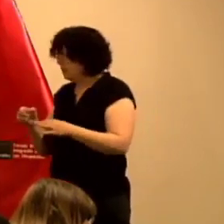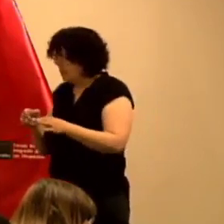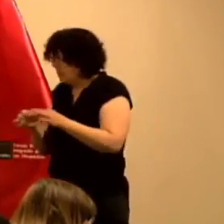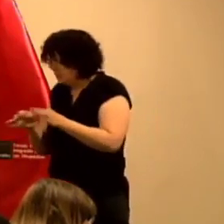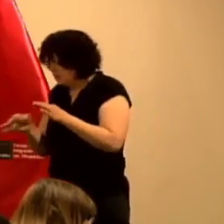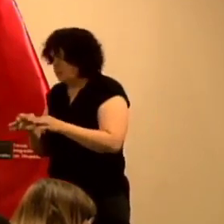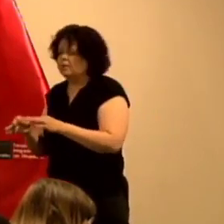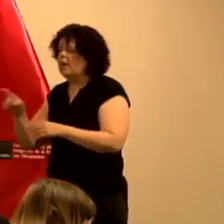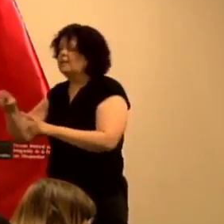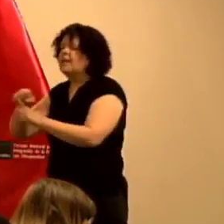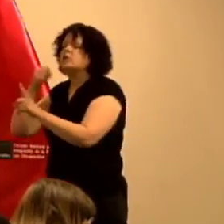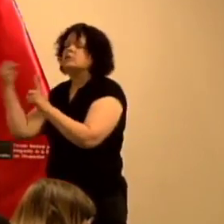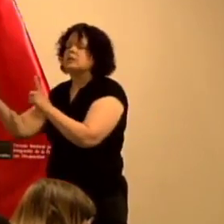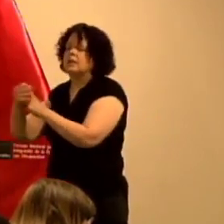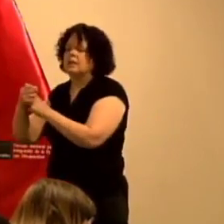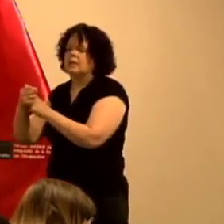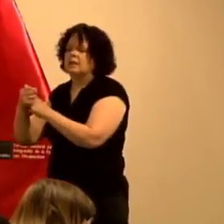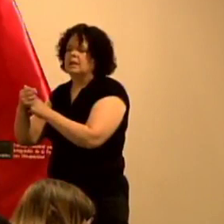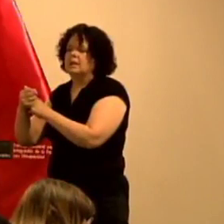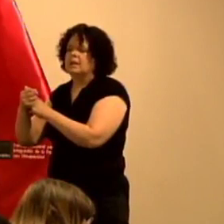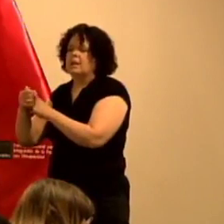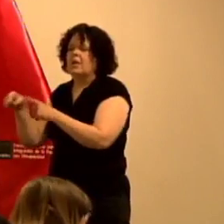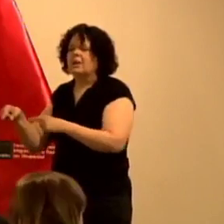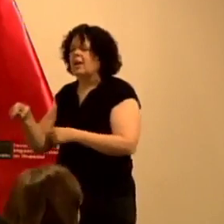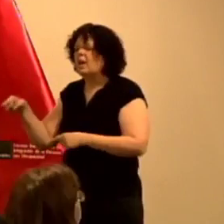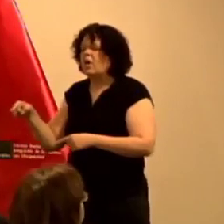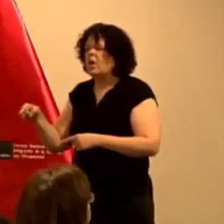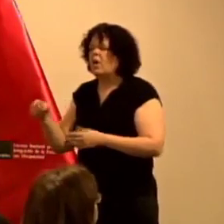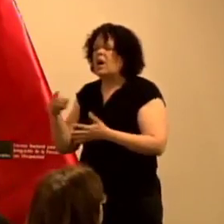está en la dimensión social, porque dice que lo que produce la